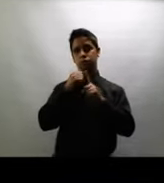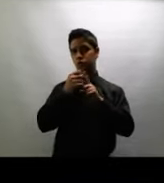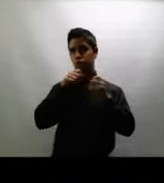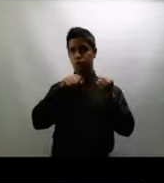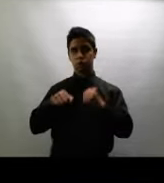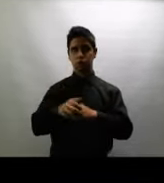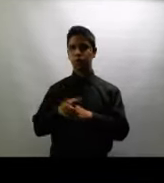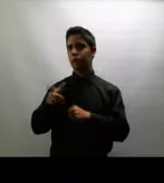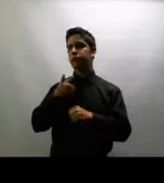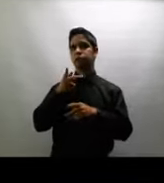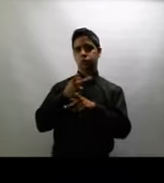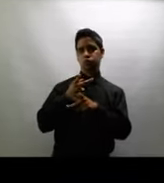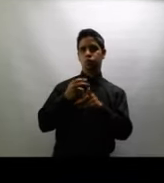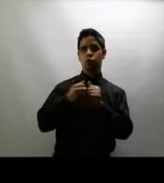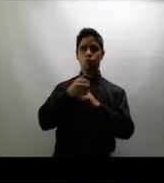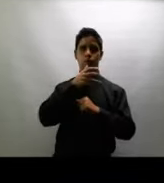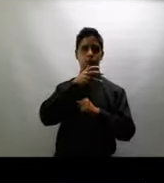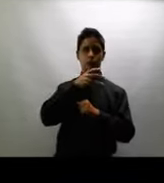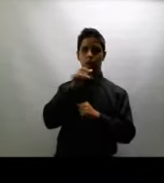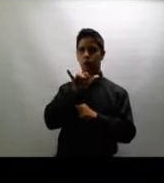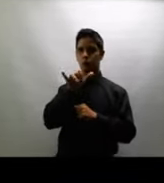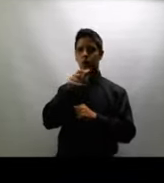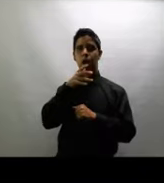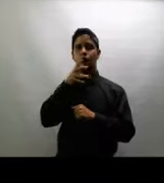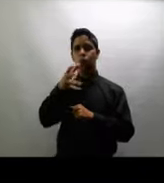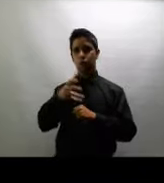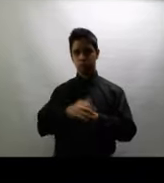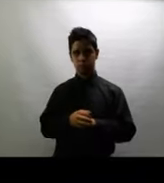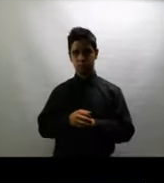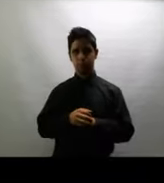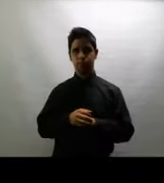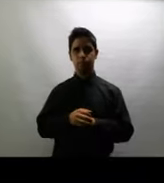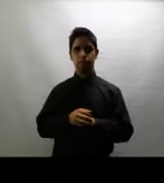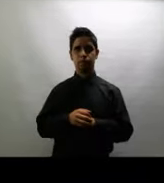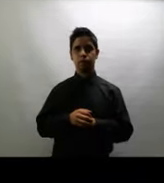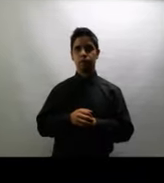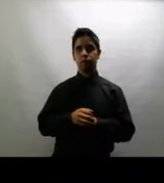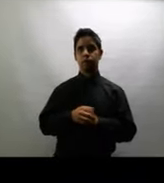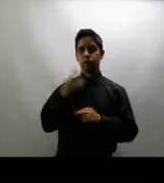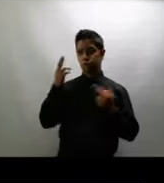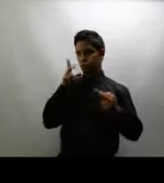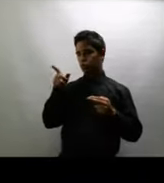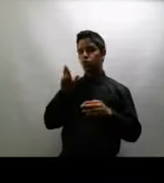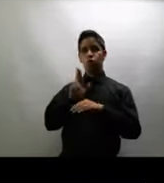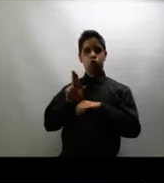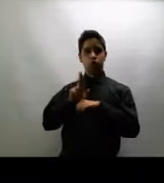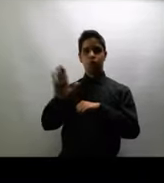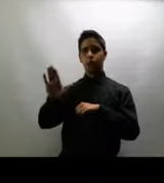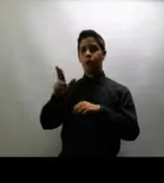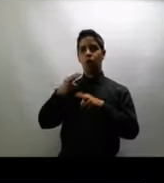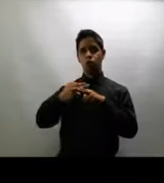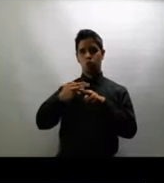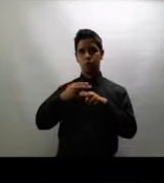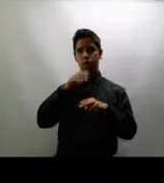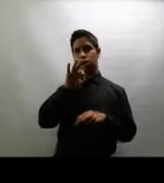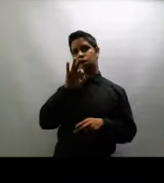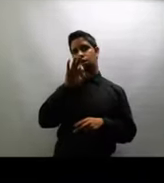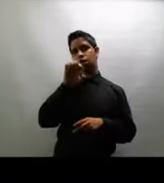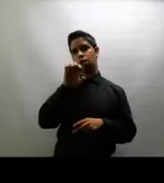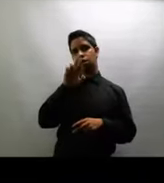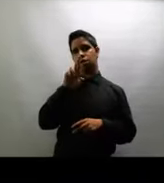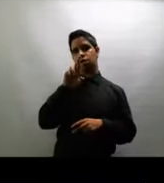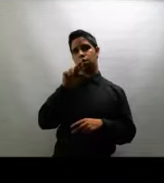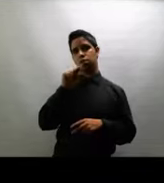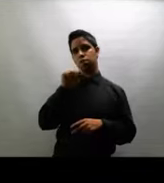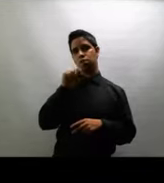con madre y abuela. Que por eso es que usa el nombre, ¿verdad? Usaba el nombre de su Fernández, es el